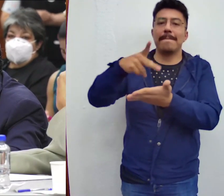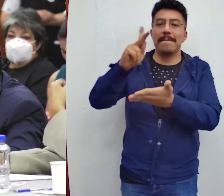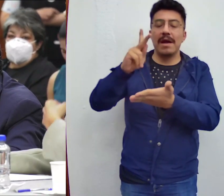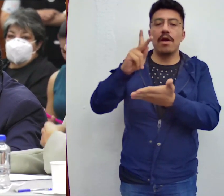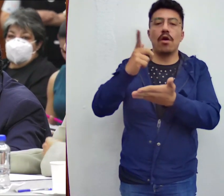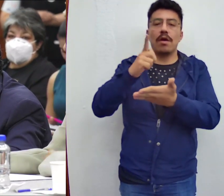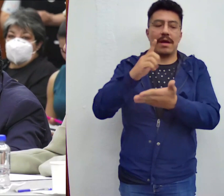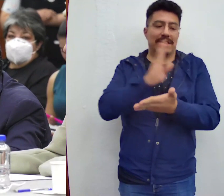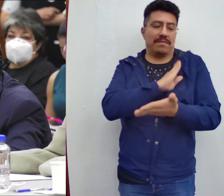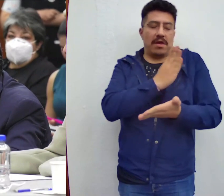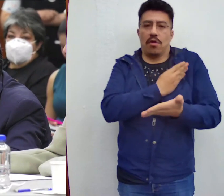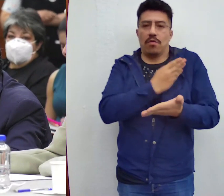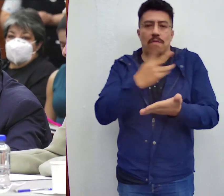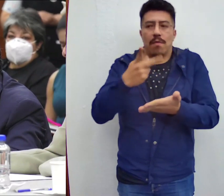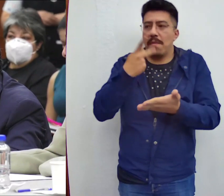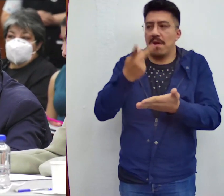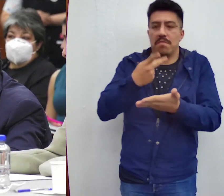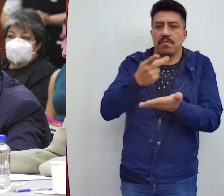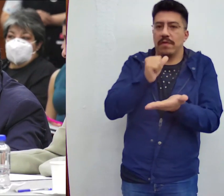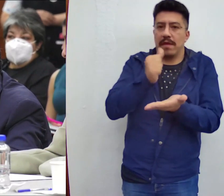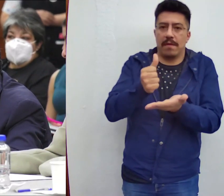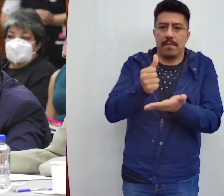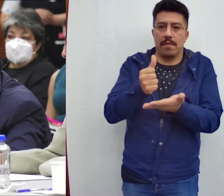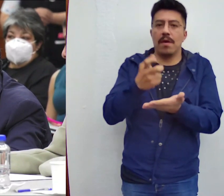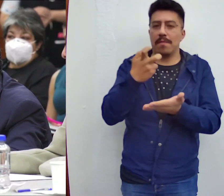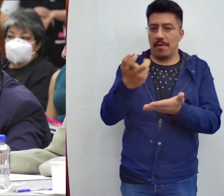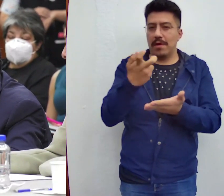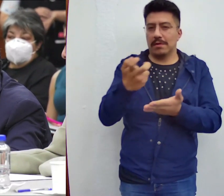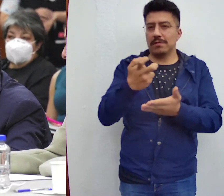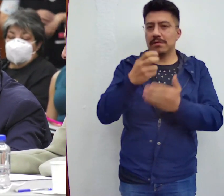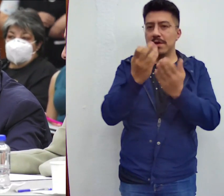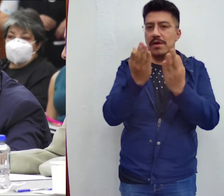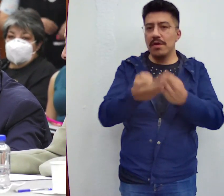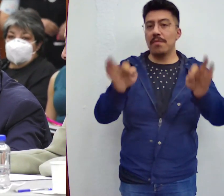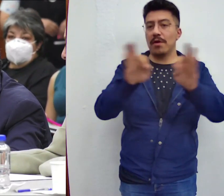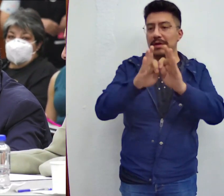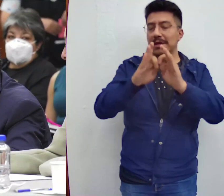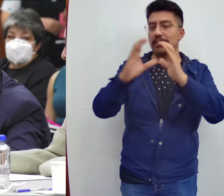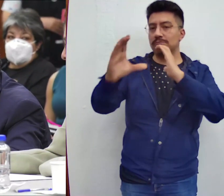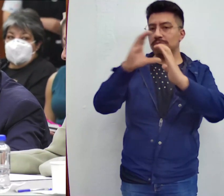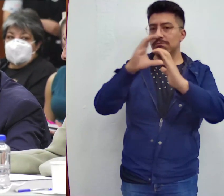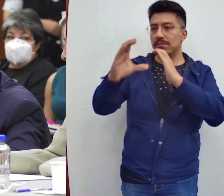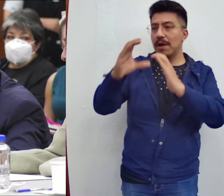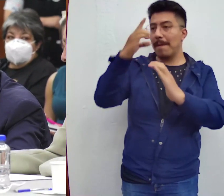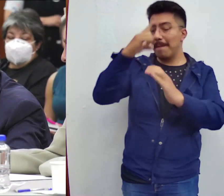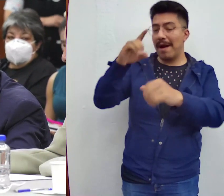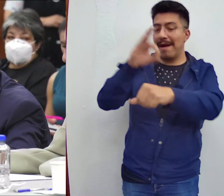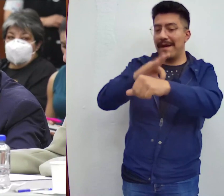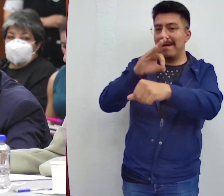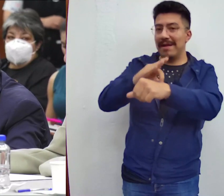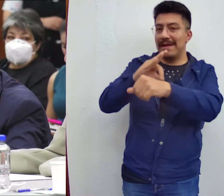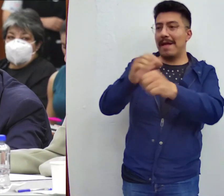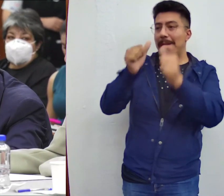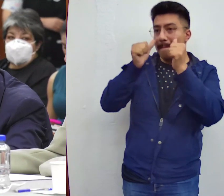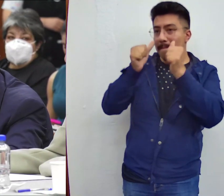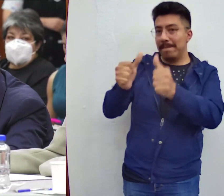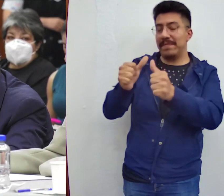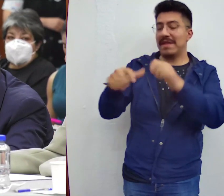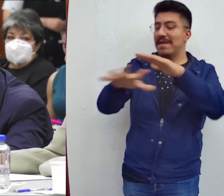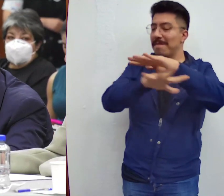español. Entonces, la comunicación para la atención médica es fundamental, es